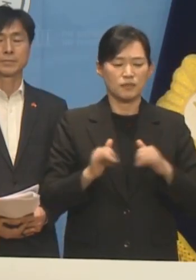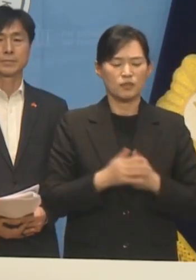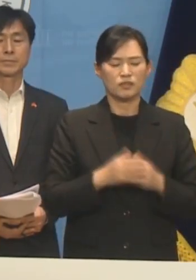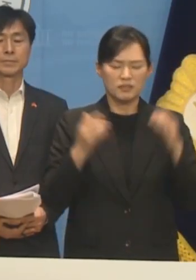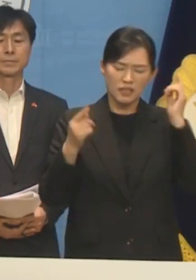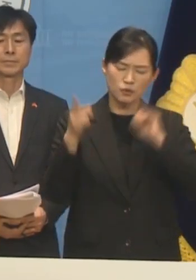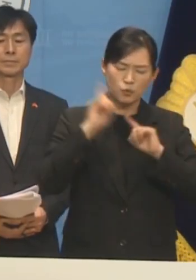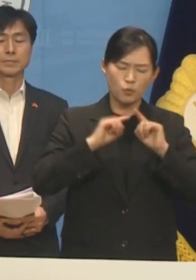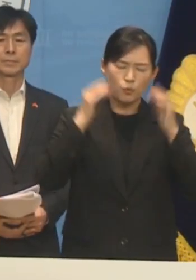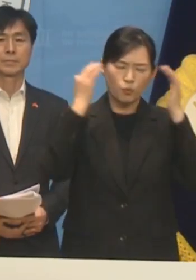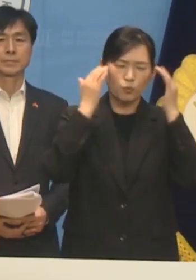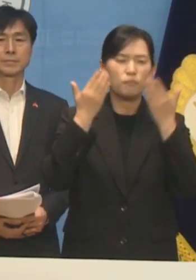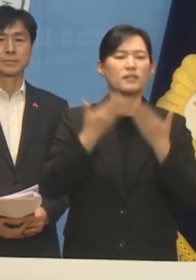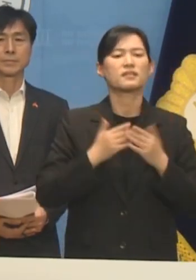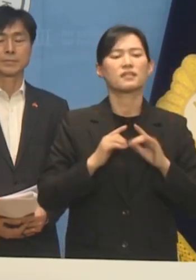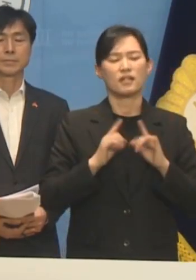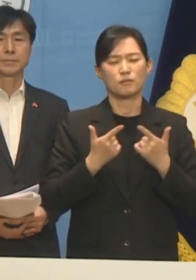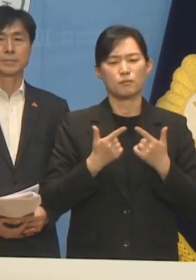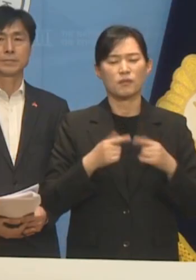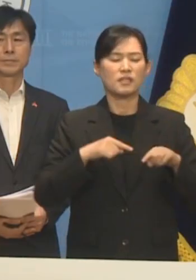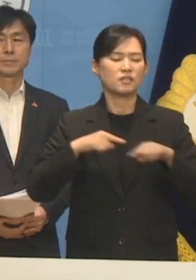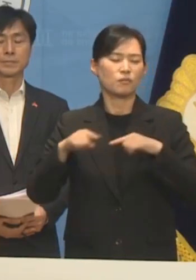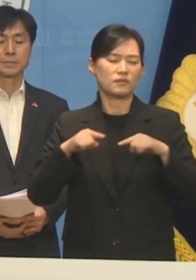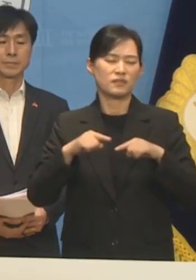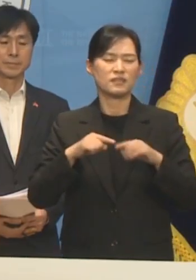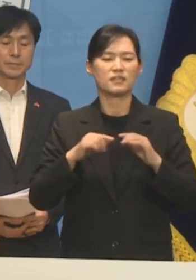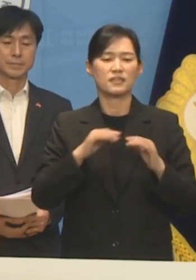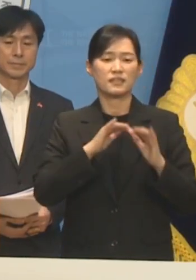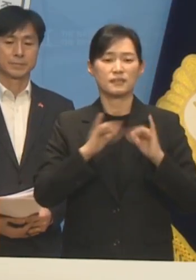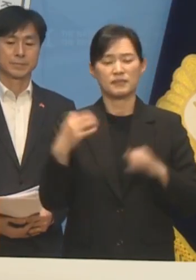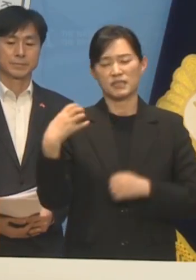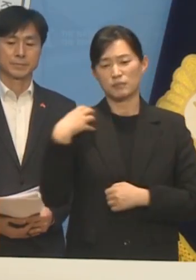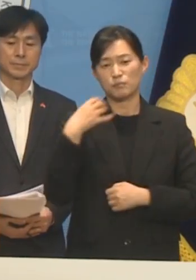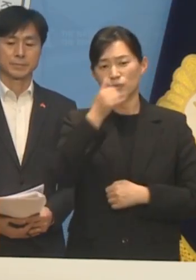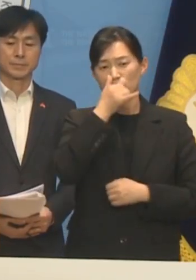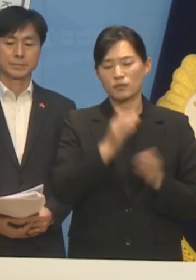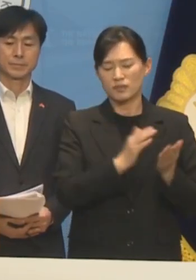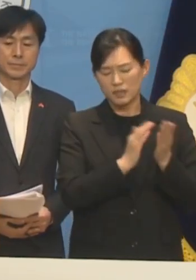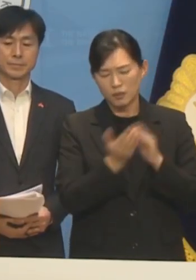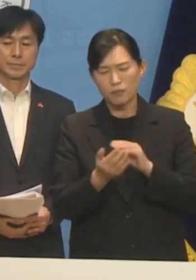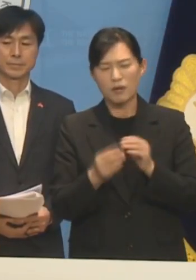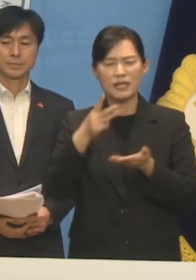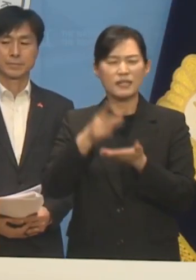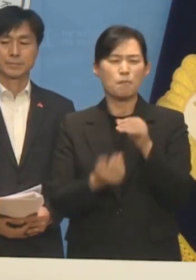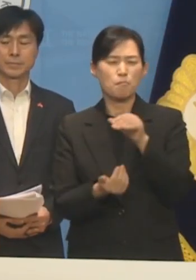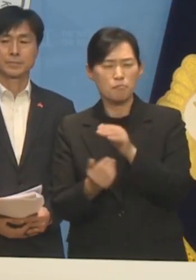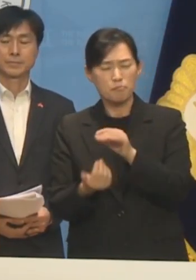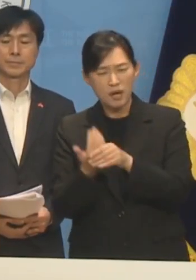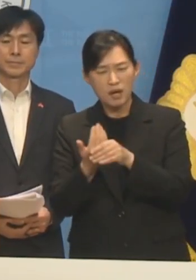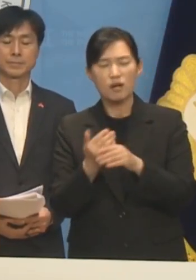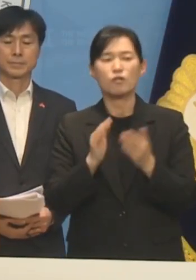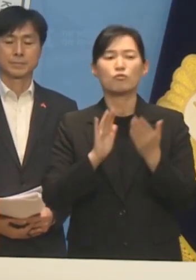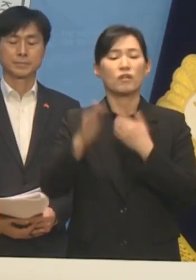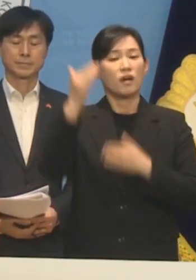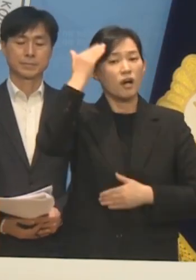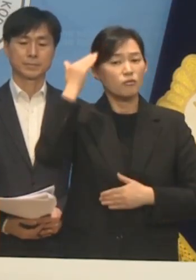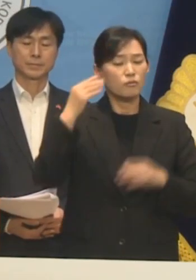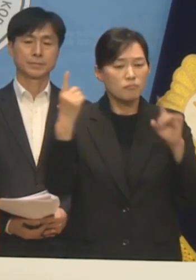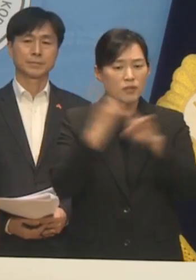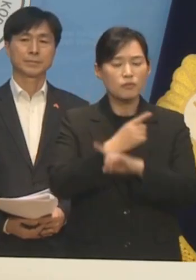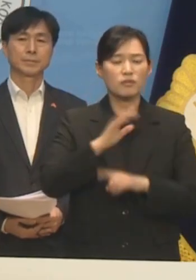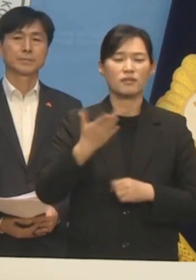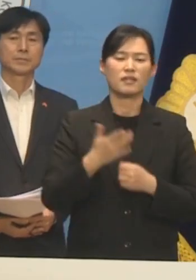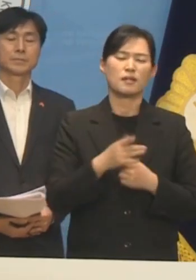고통받지 않도록 해야 할 의무가 저희 정치인들에게 있습니다. 세월호 참사와 이태원 참사 이후 대한민국은 달라야